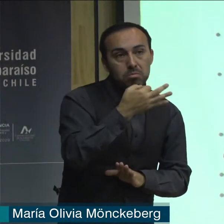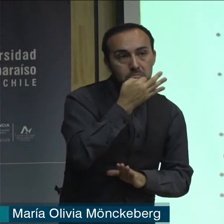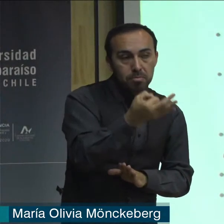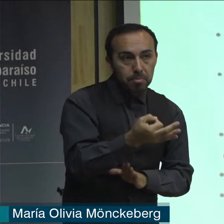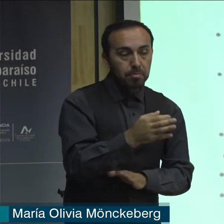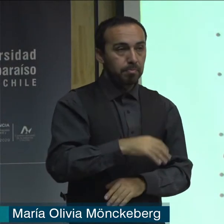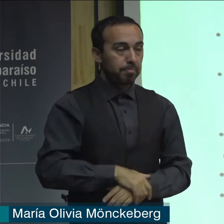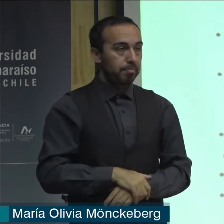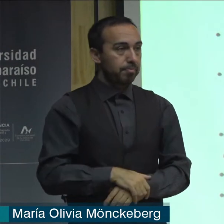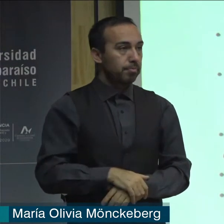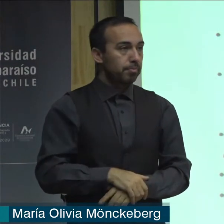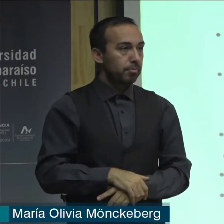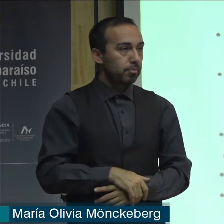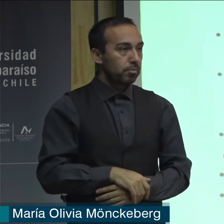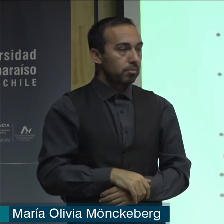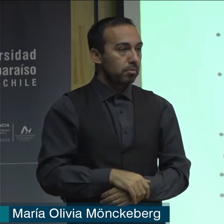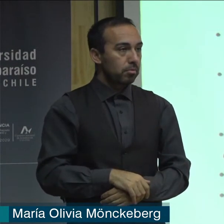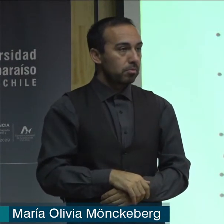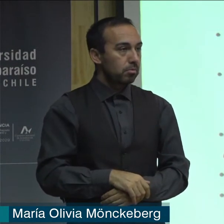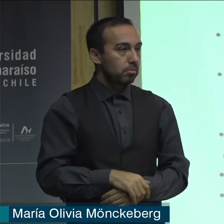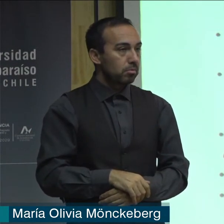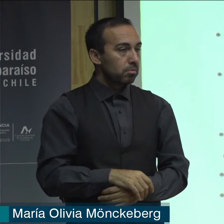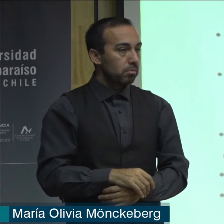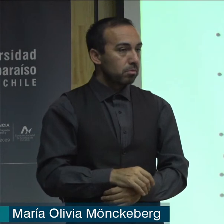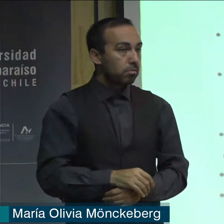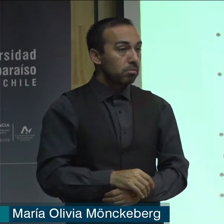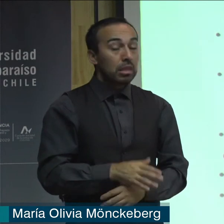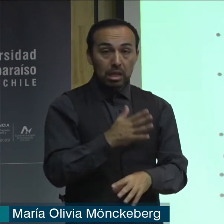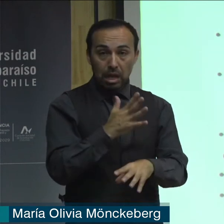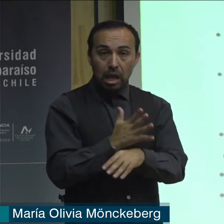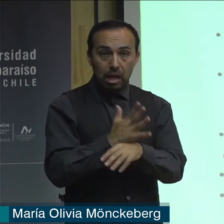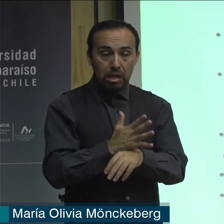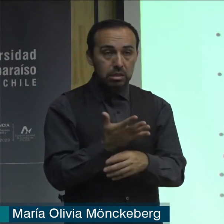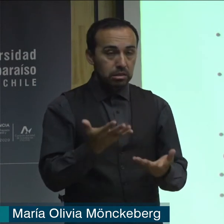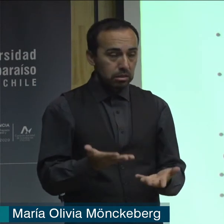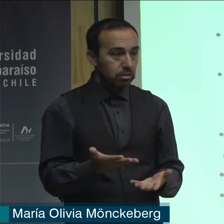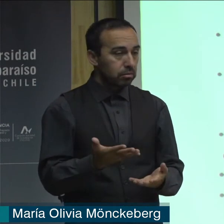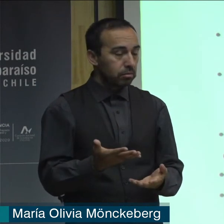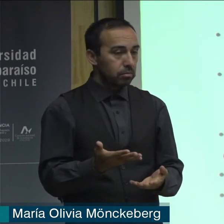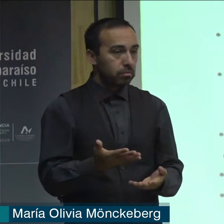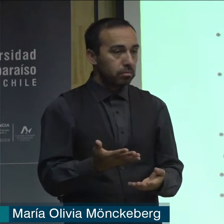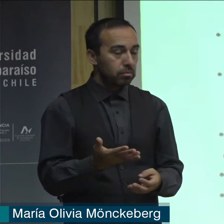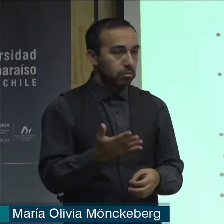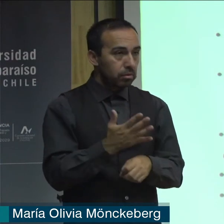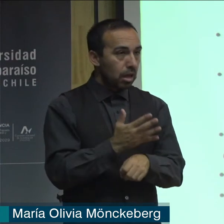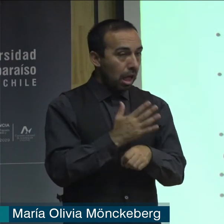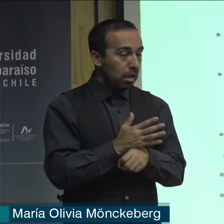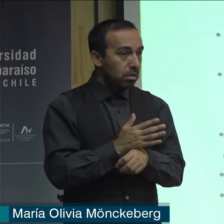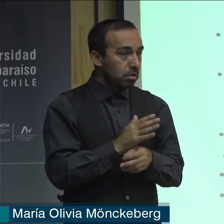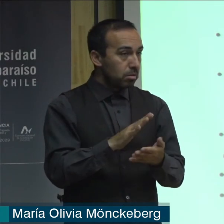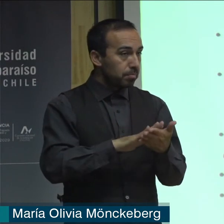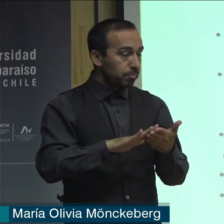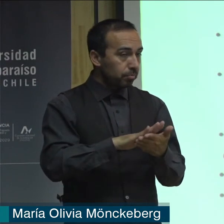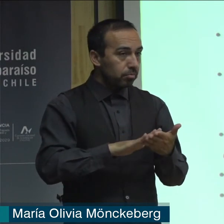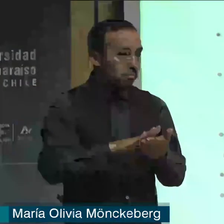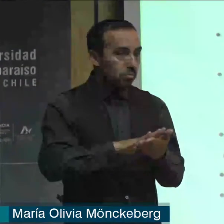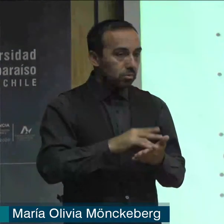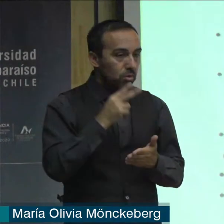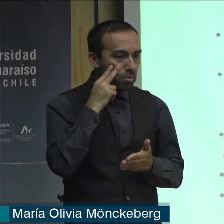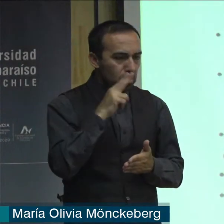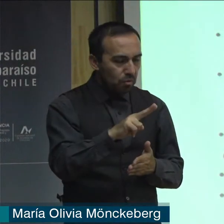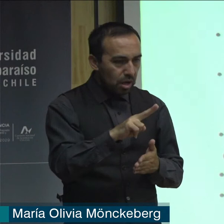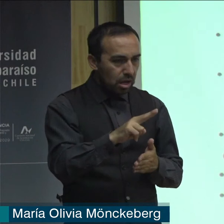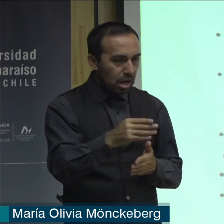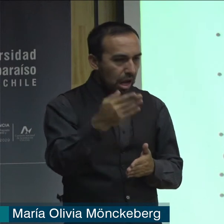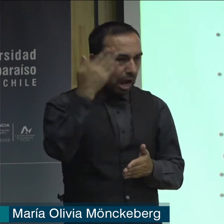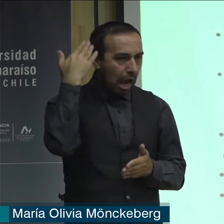detectado están uno encuentra disponible las actas